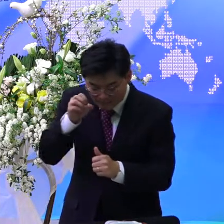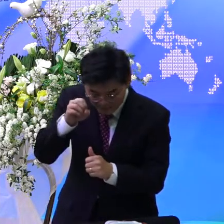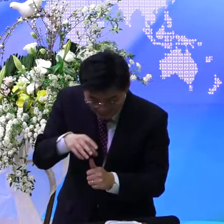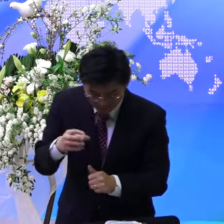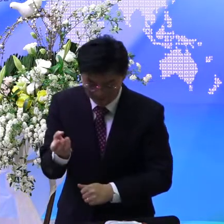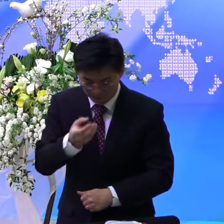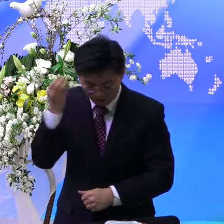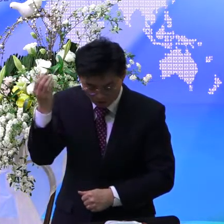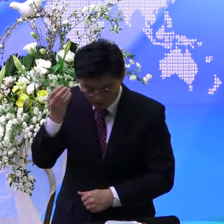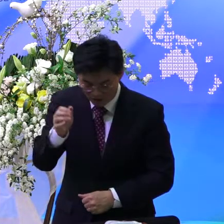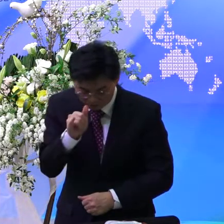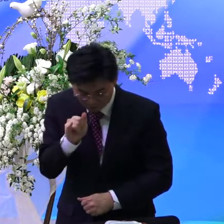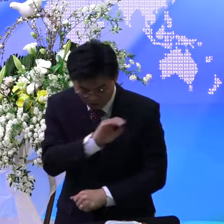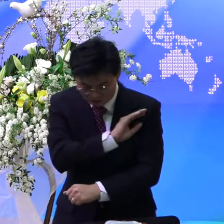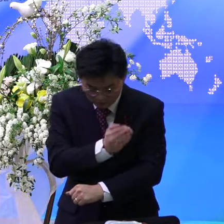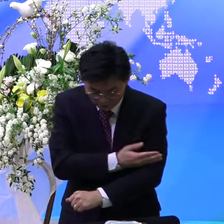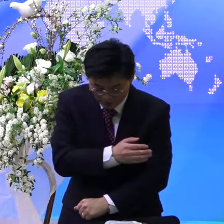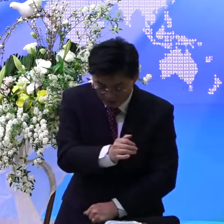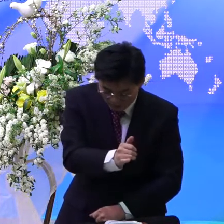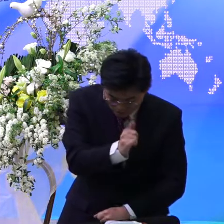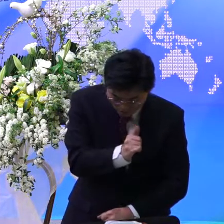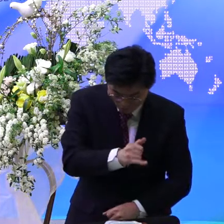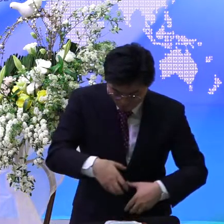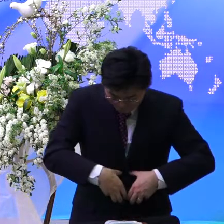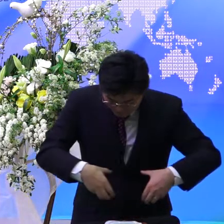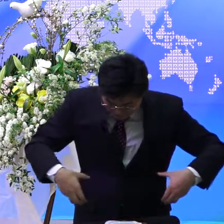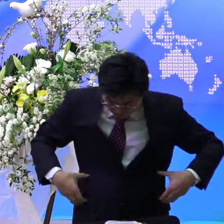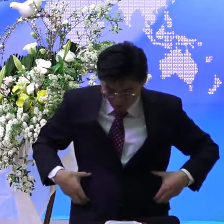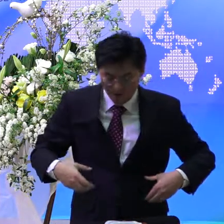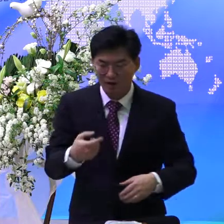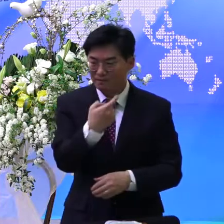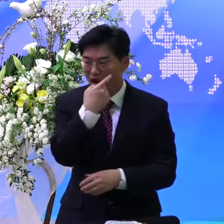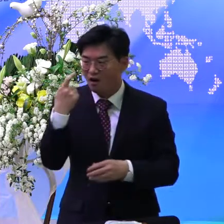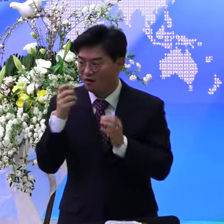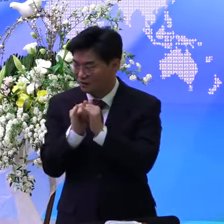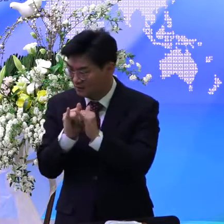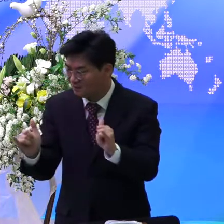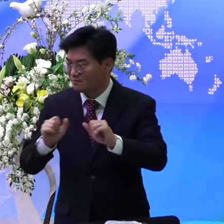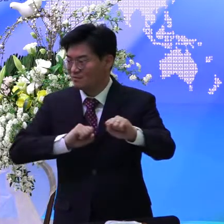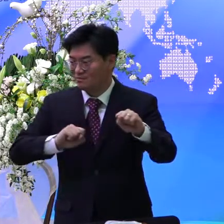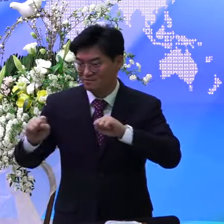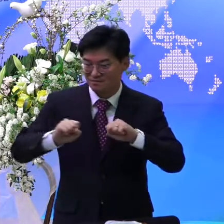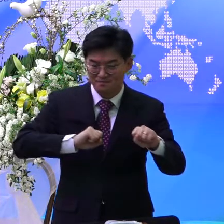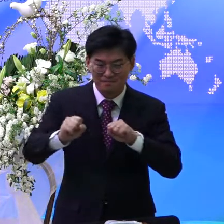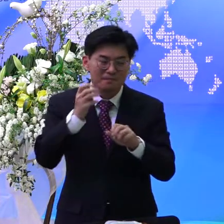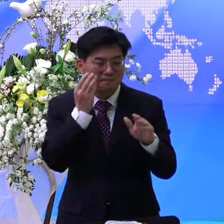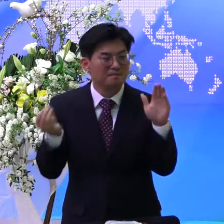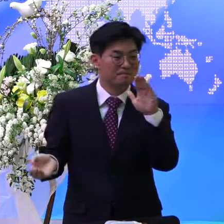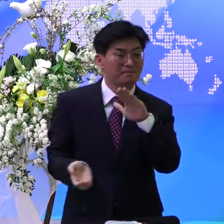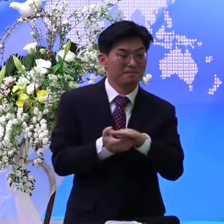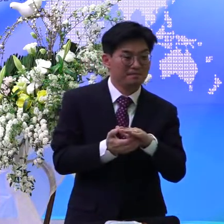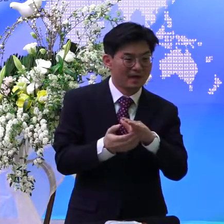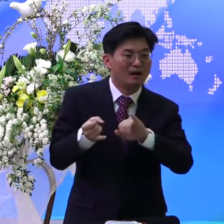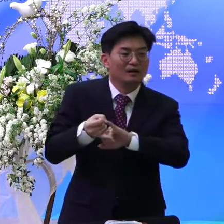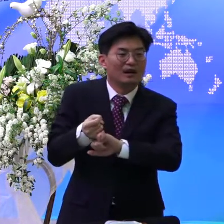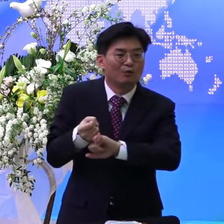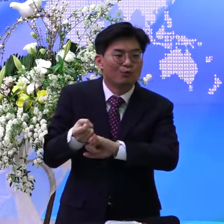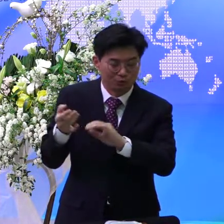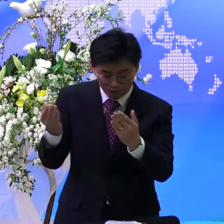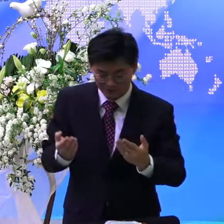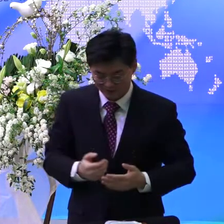너희가 온 세상으로 나아가 내 증인이 되는 삶을 살 것이다 하는 것입니다. 제자들이 이